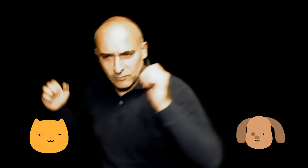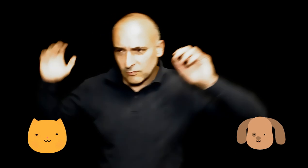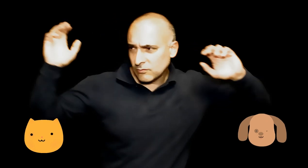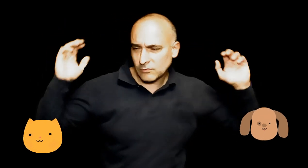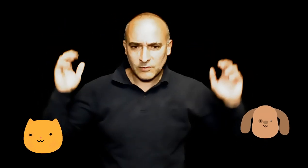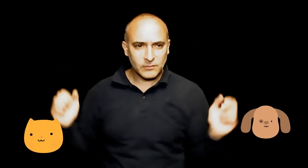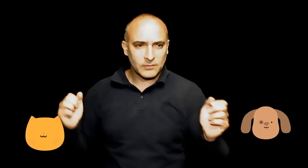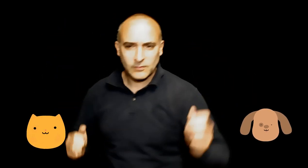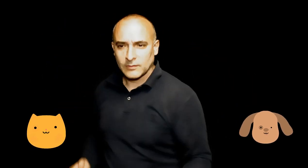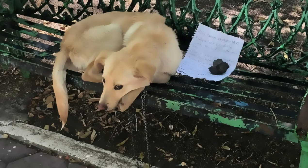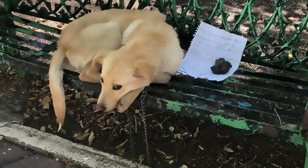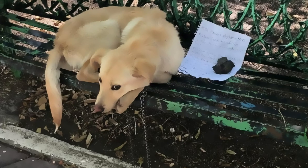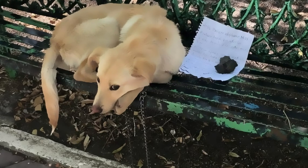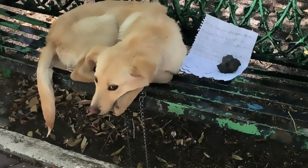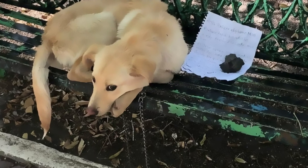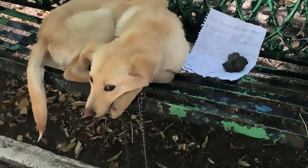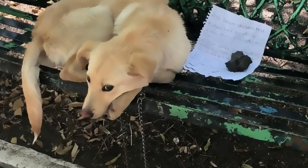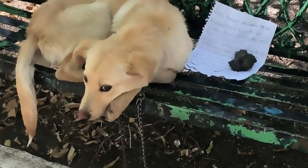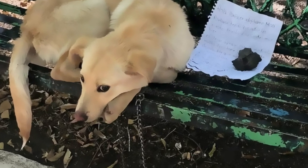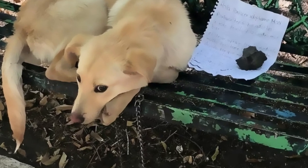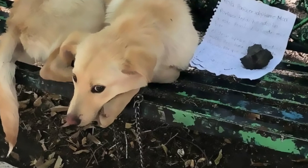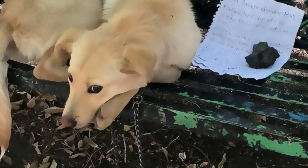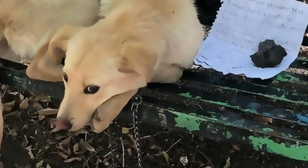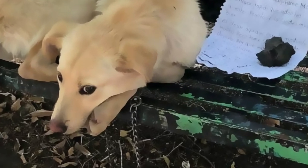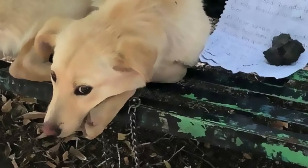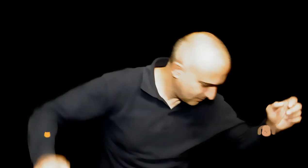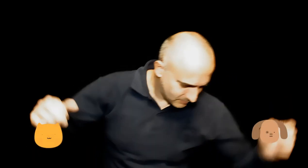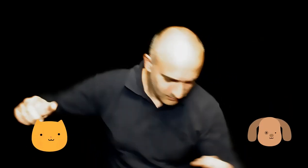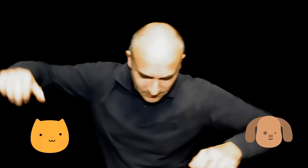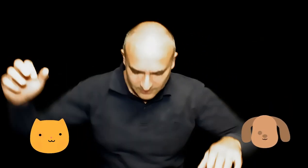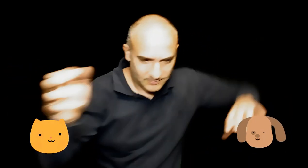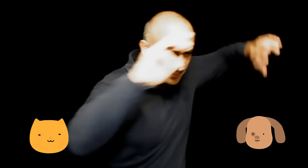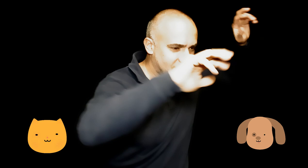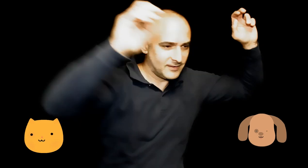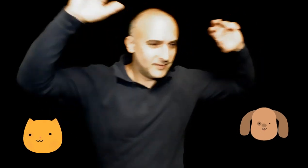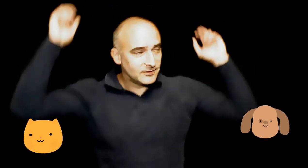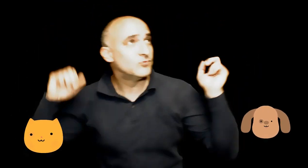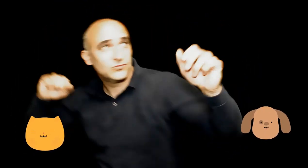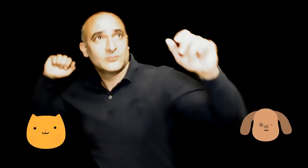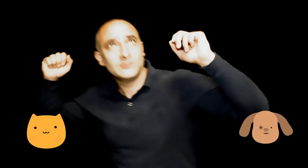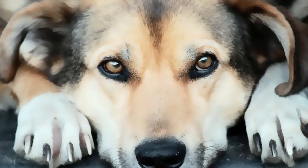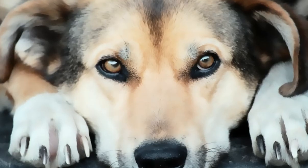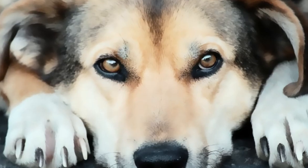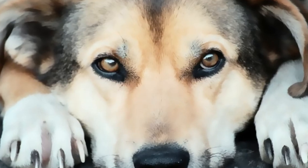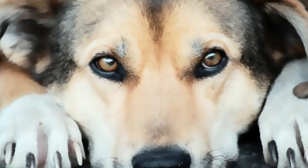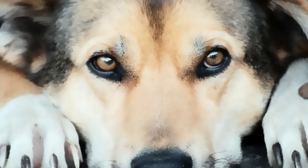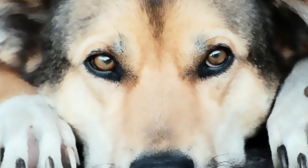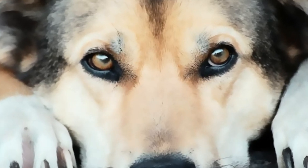fare, non abbandonarlo, non abbandonare il cane, non lo fare mai.